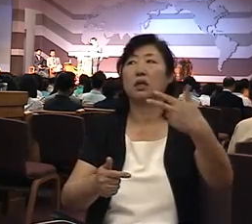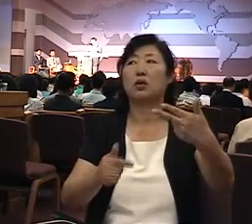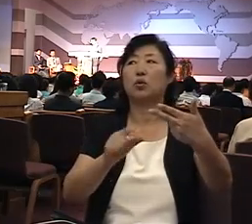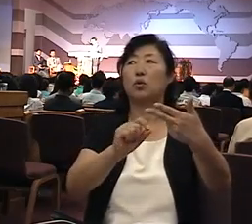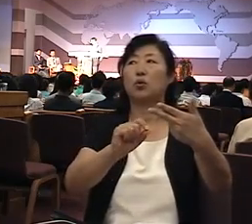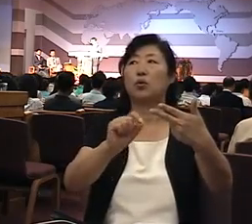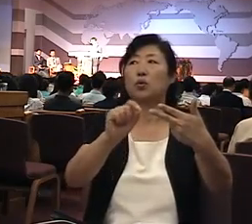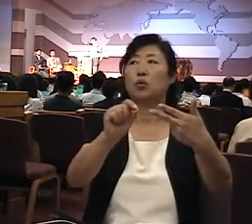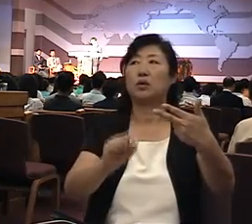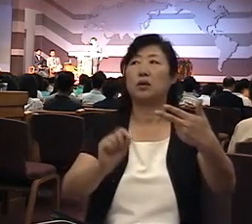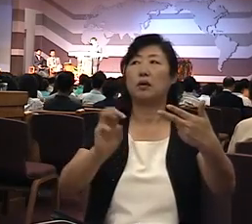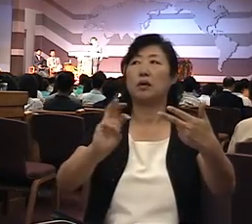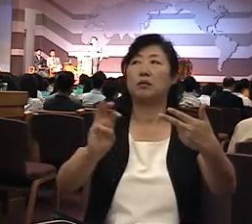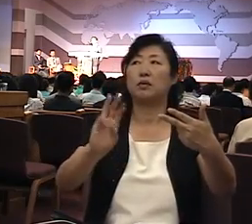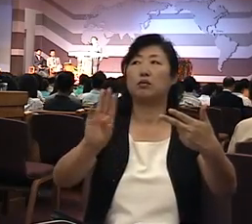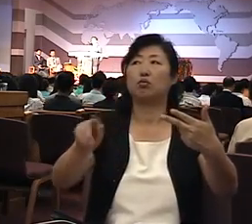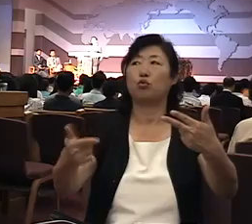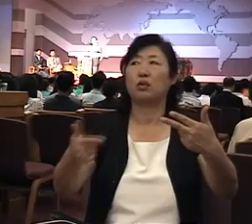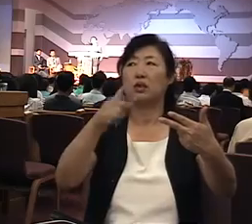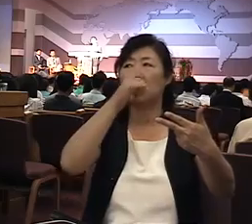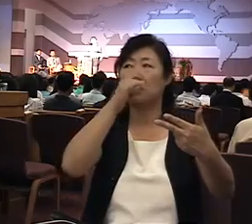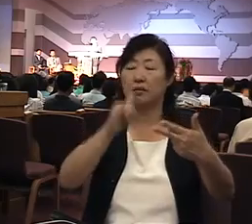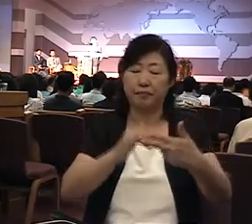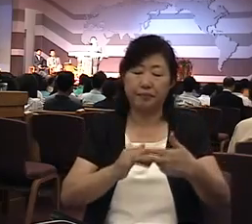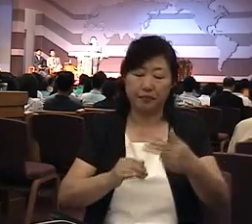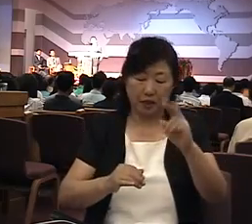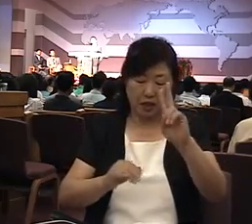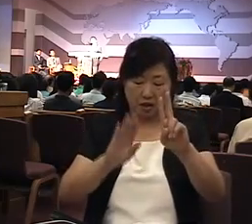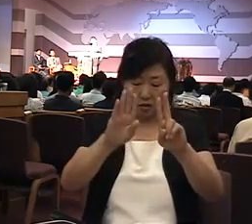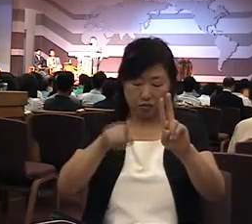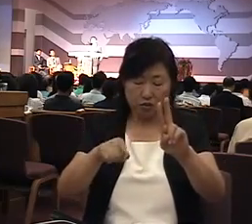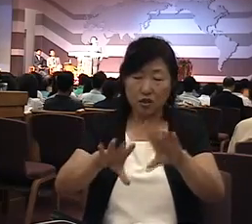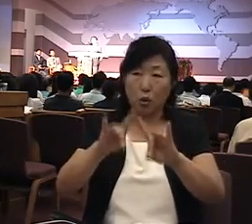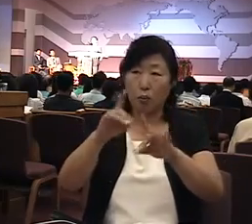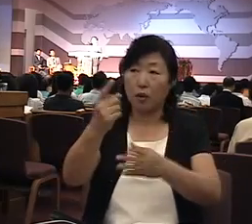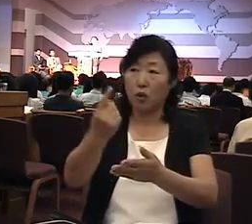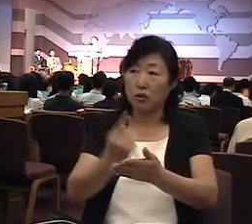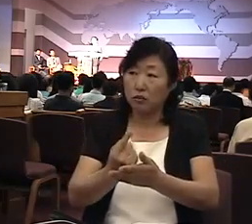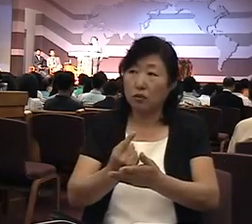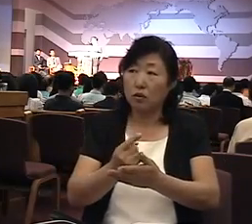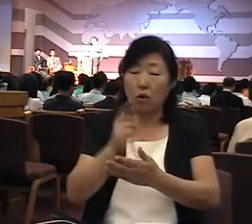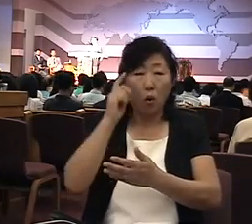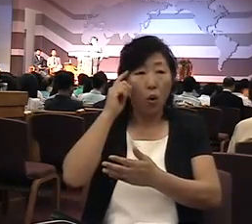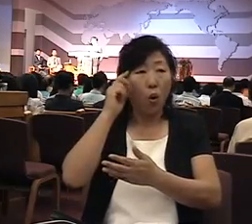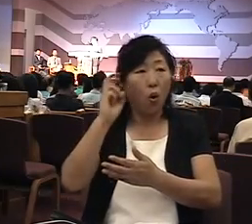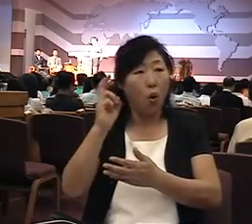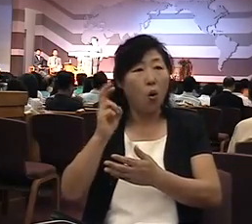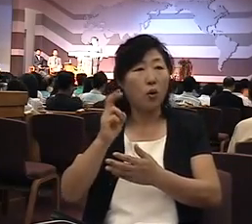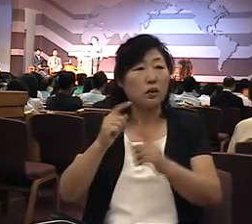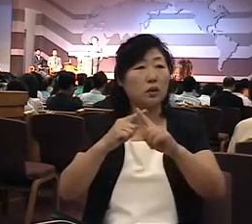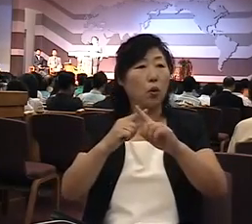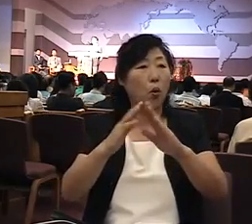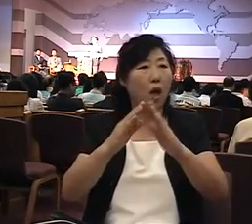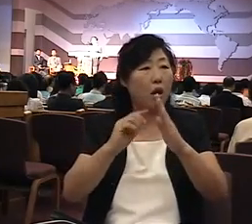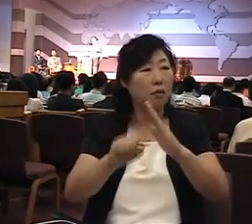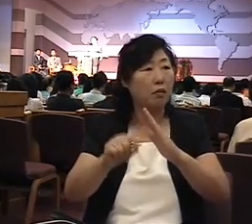입관 예배가 있습니다. 오늘 2부 예배 처음 나오신 분 혹은 저희 교회를 방문해 주신 분 계시면 감사합니다.